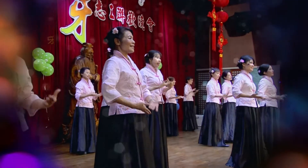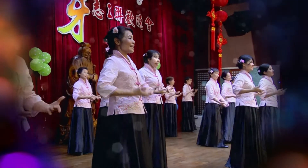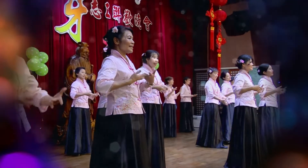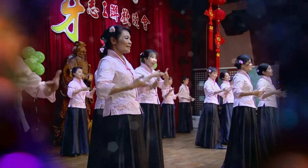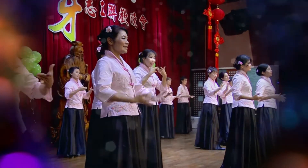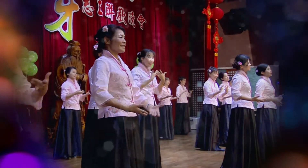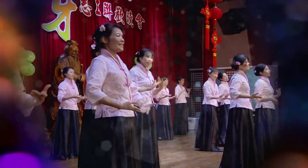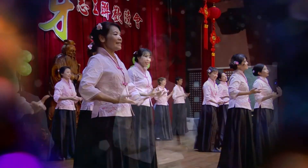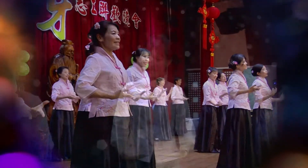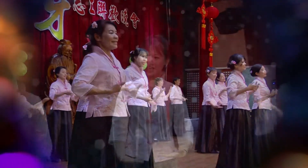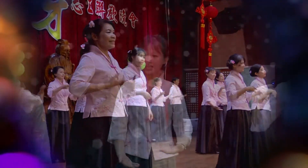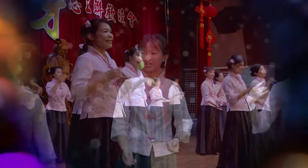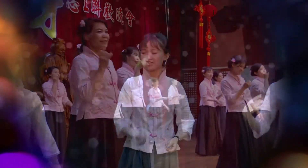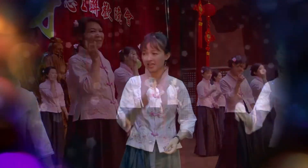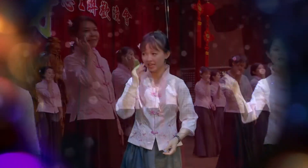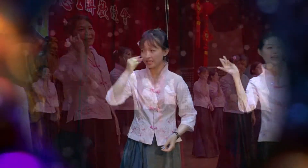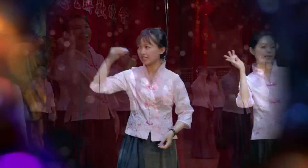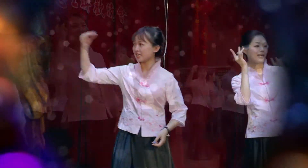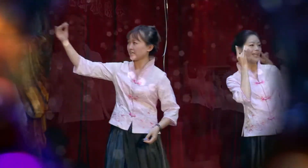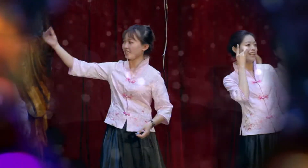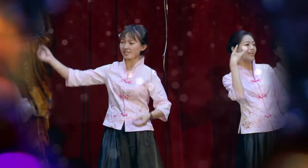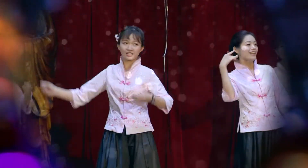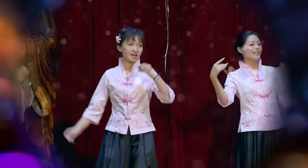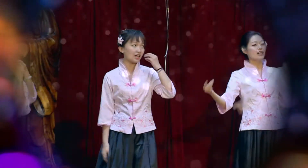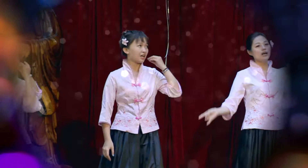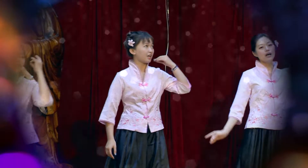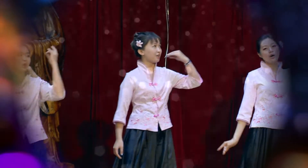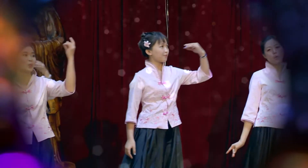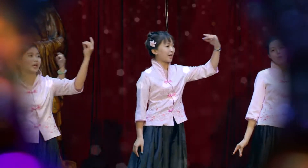轻轻的一个吻，